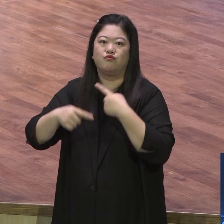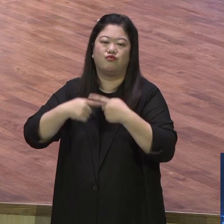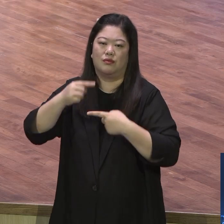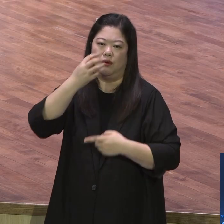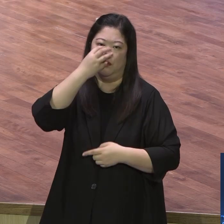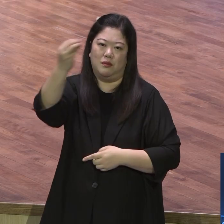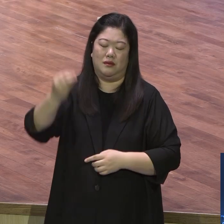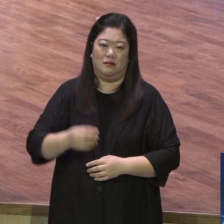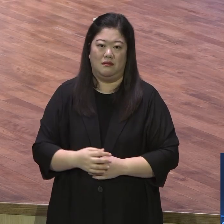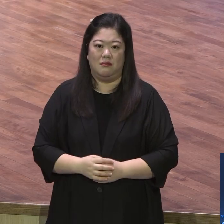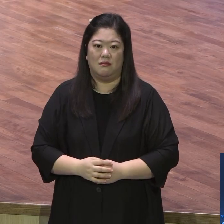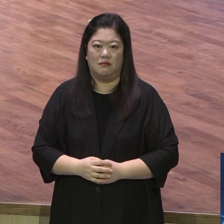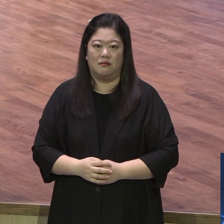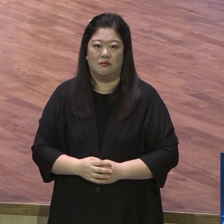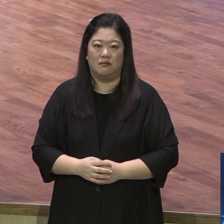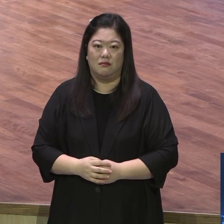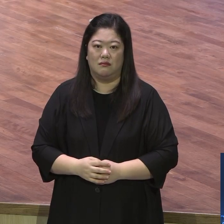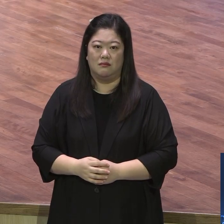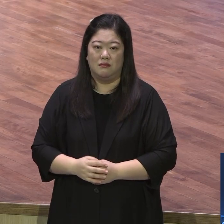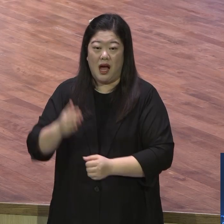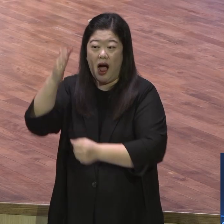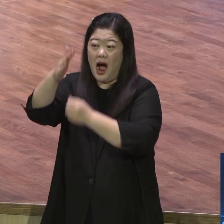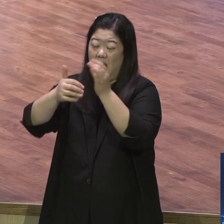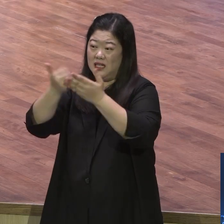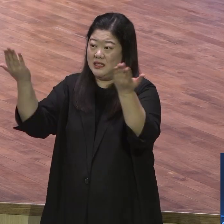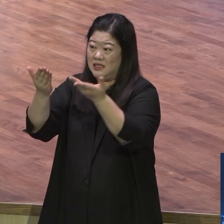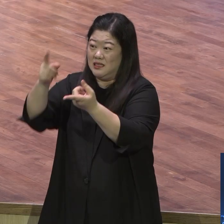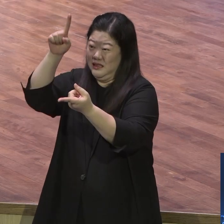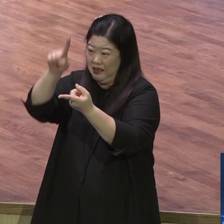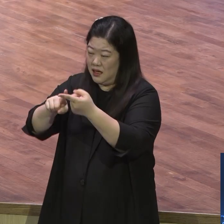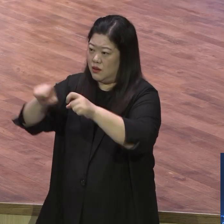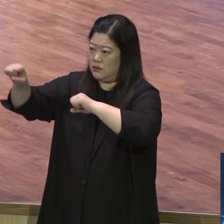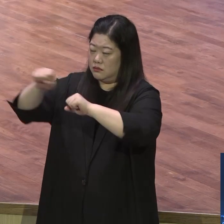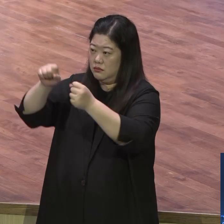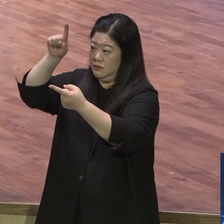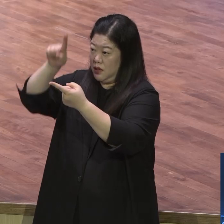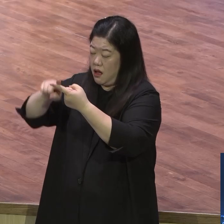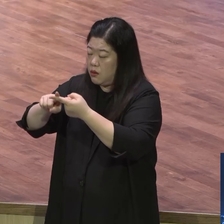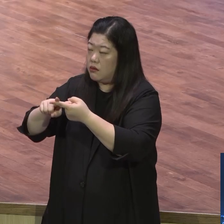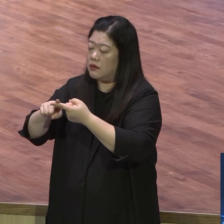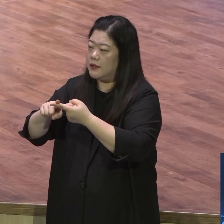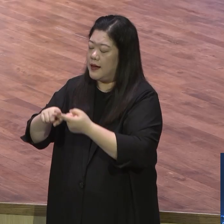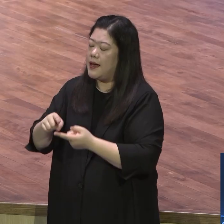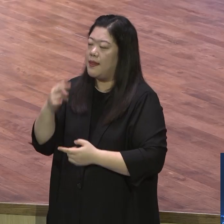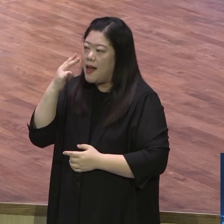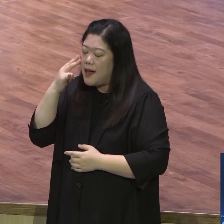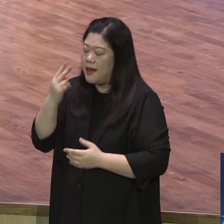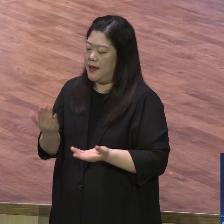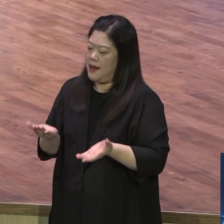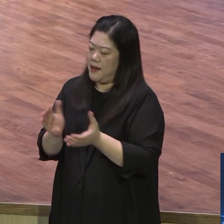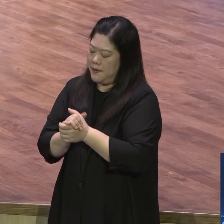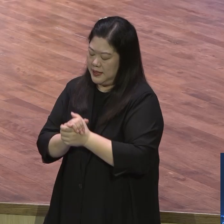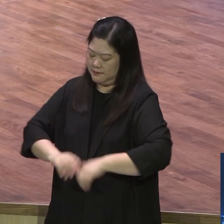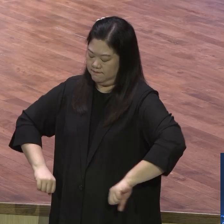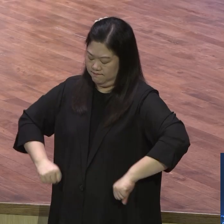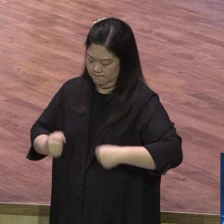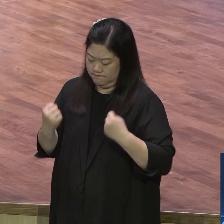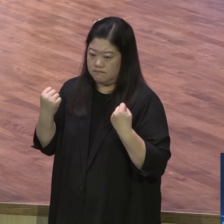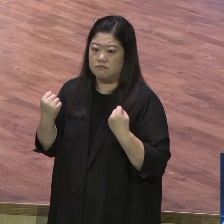순종하는 것이 믿음이에요 순종 말씀에 순종하는 틀려도 믿음 틀린지 안 맞는데